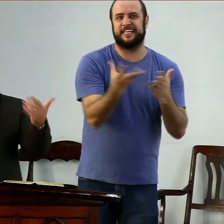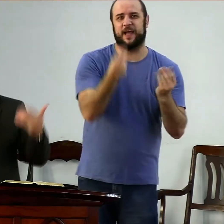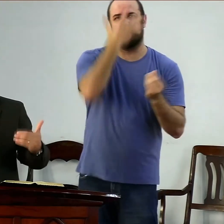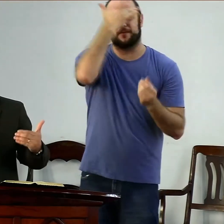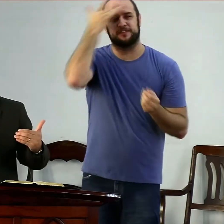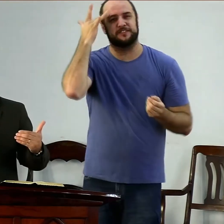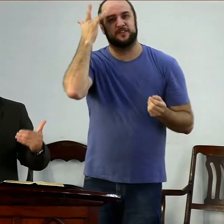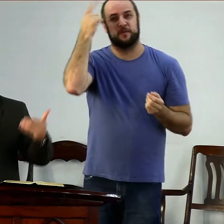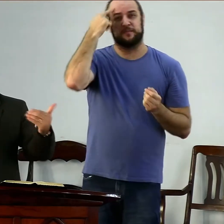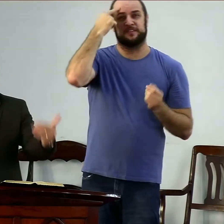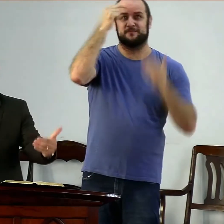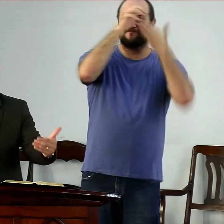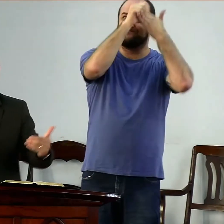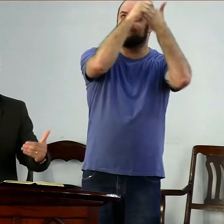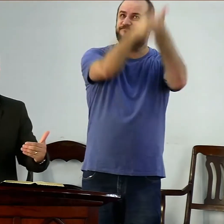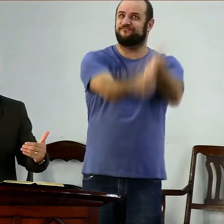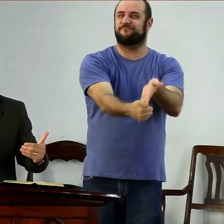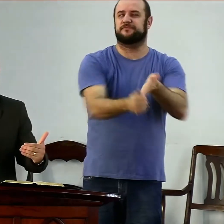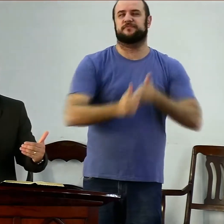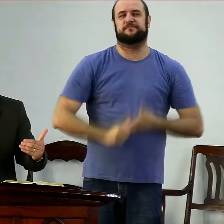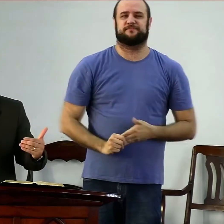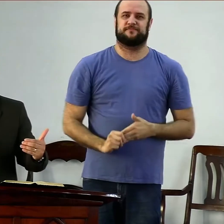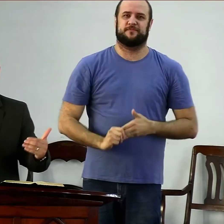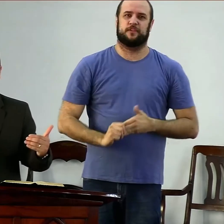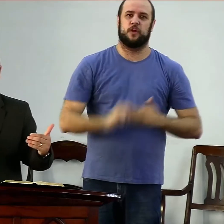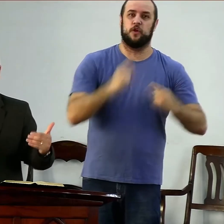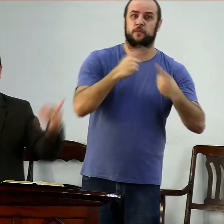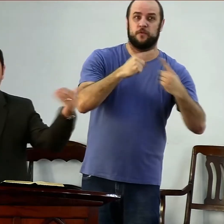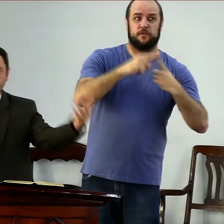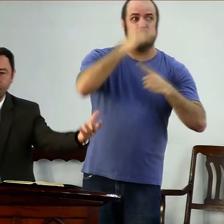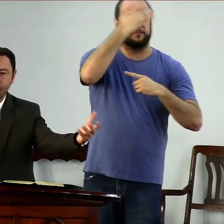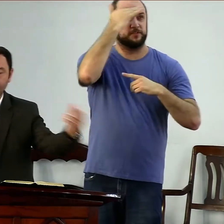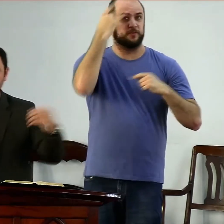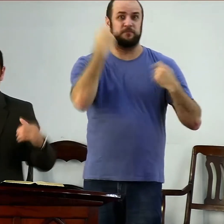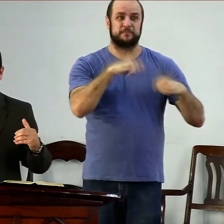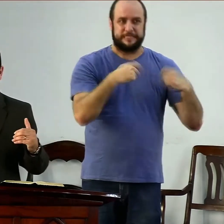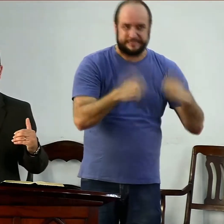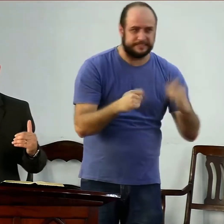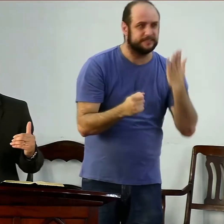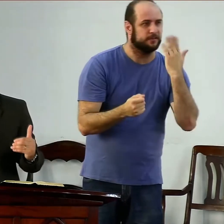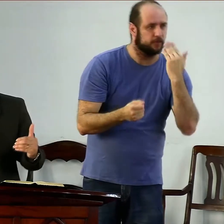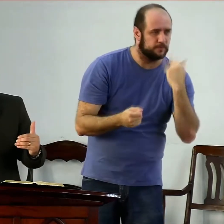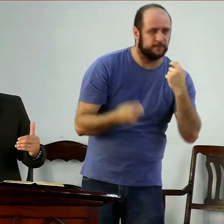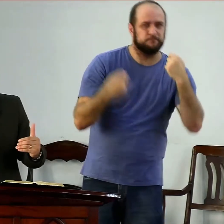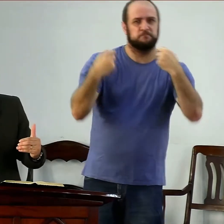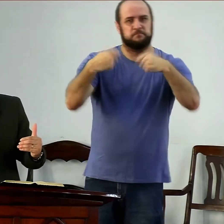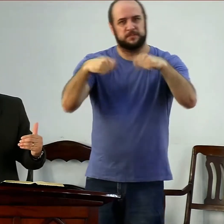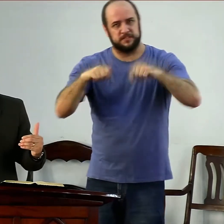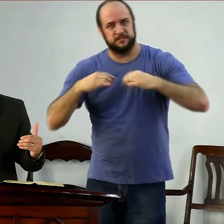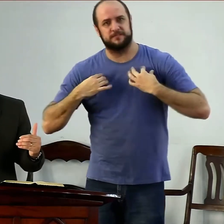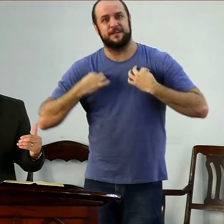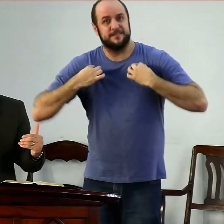vezes o pensamento do homem. Porque o homem ele precisa comer, o homem ele precisa vestir, e ele